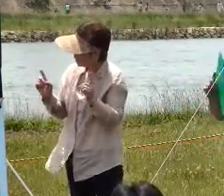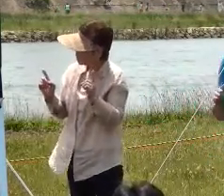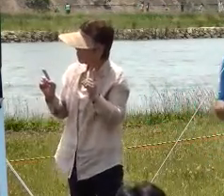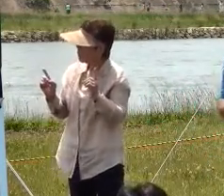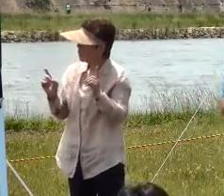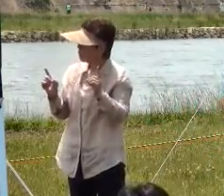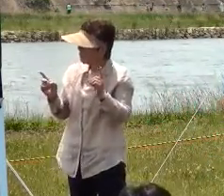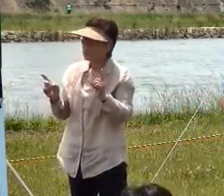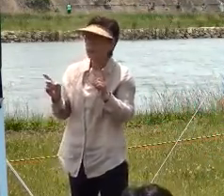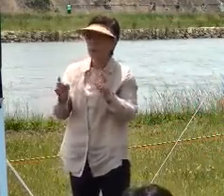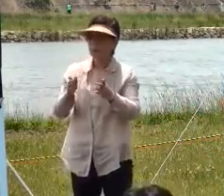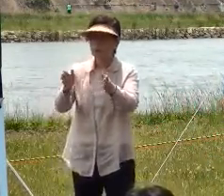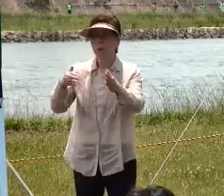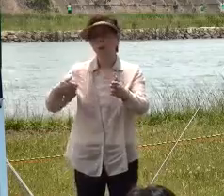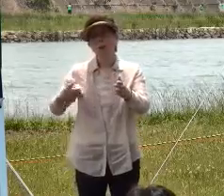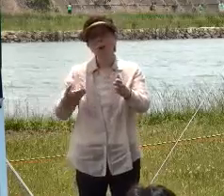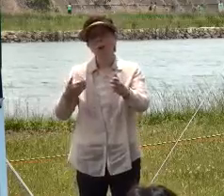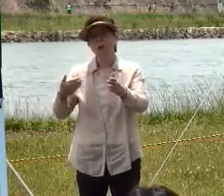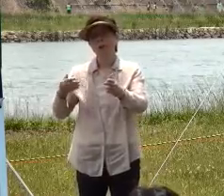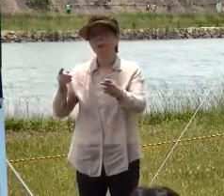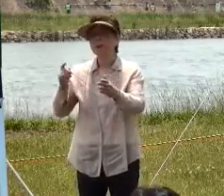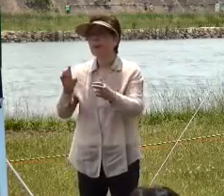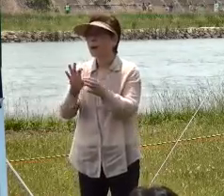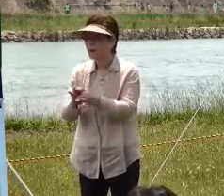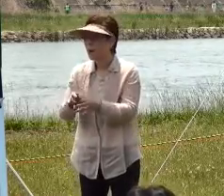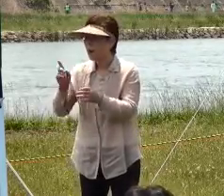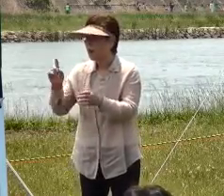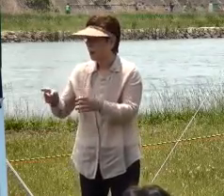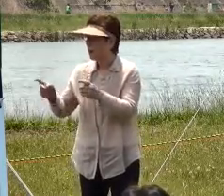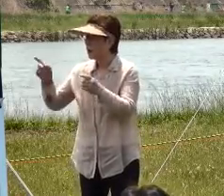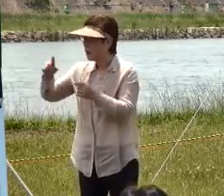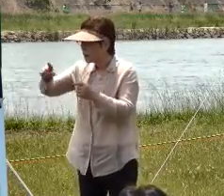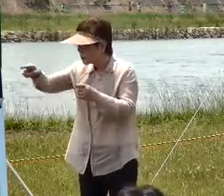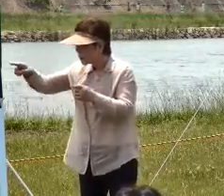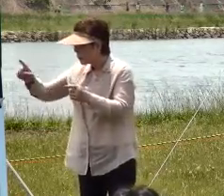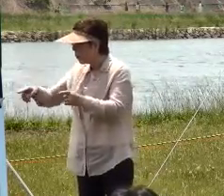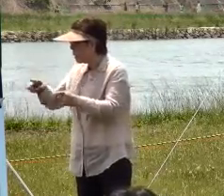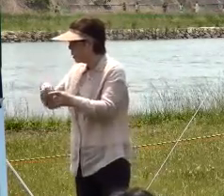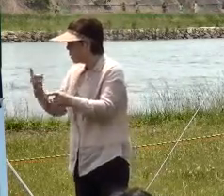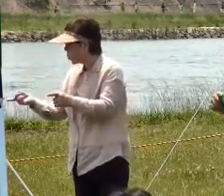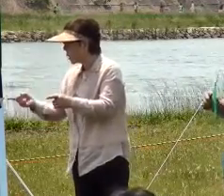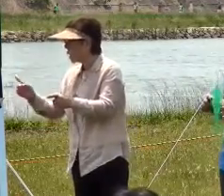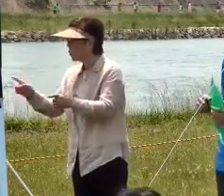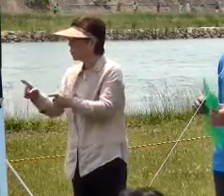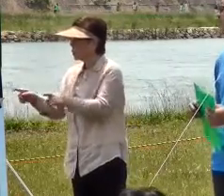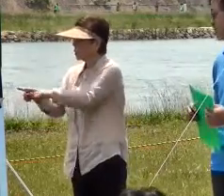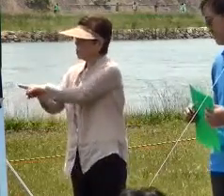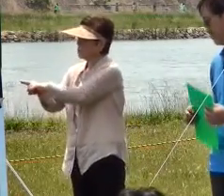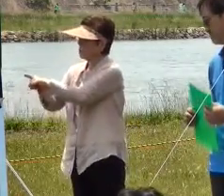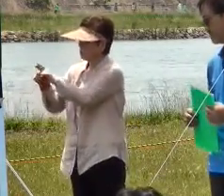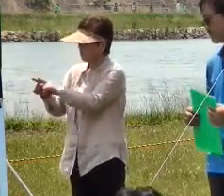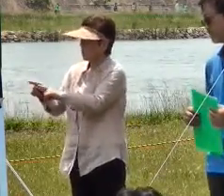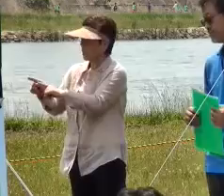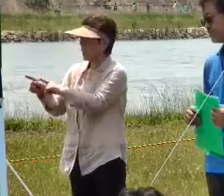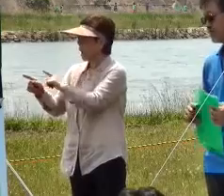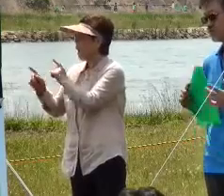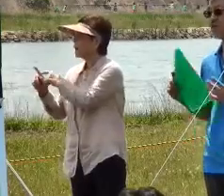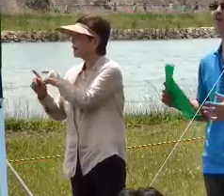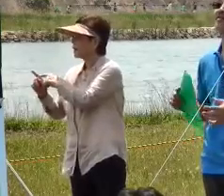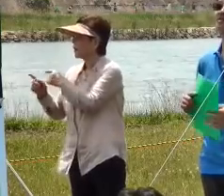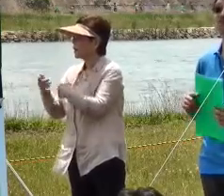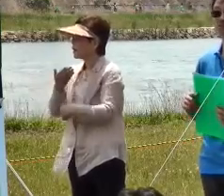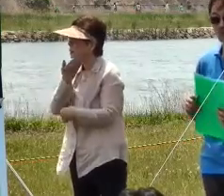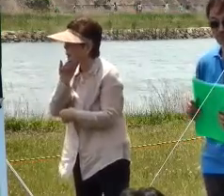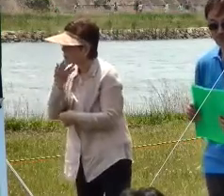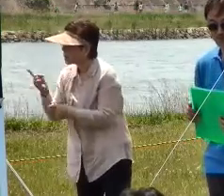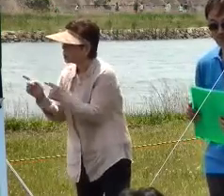そういう人たちのそばに行って、あなたは大切な存在なんだよということを教えてあげなきゃいけない。